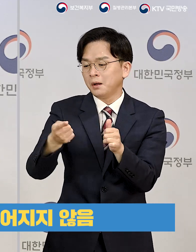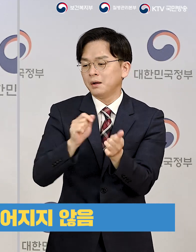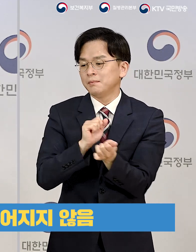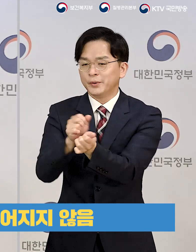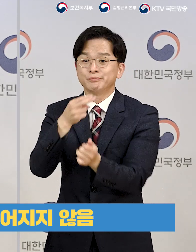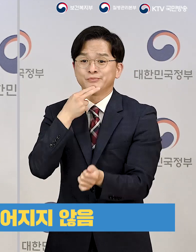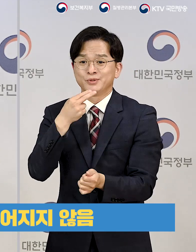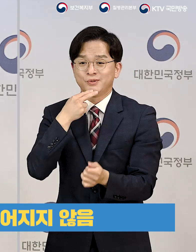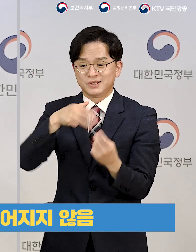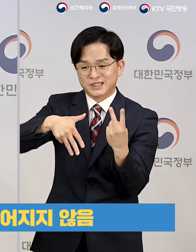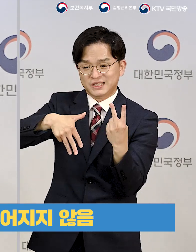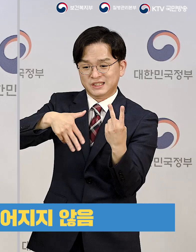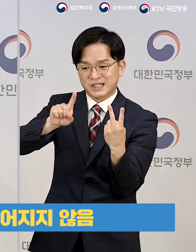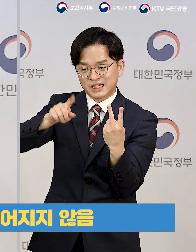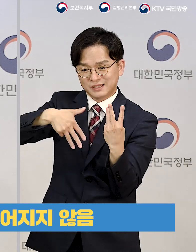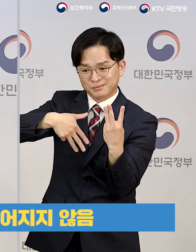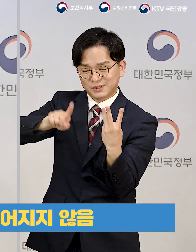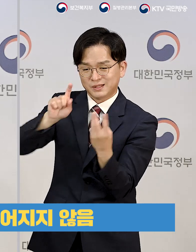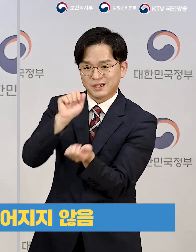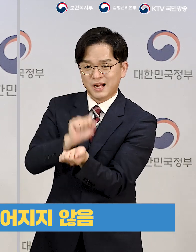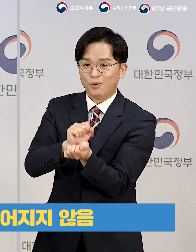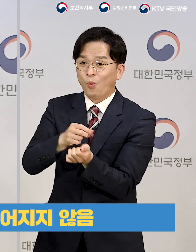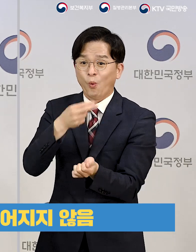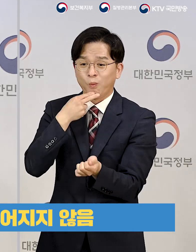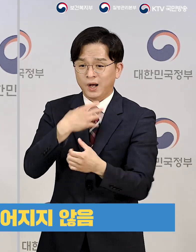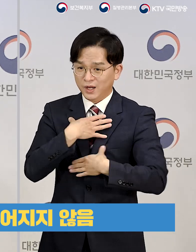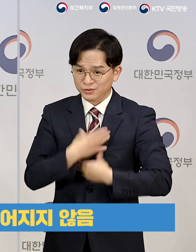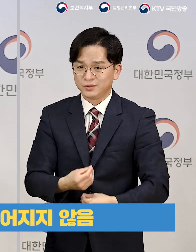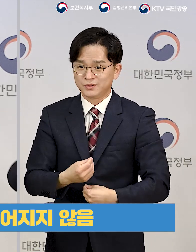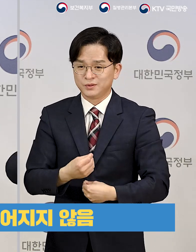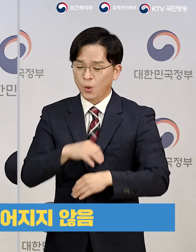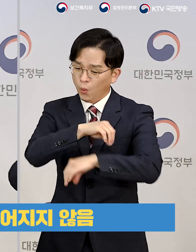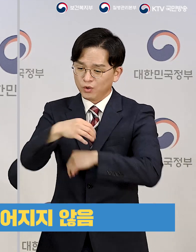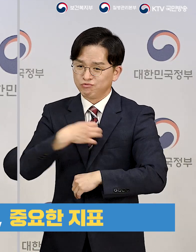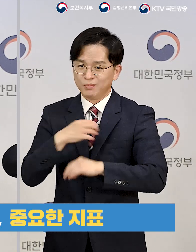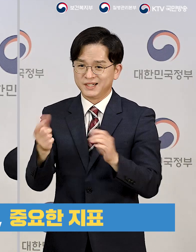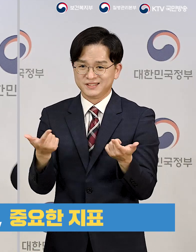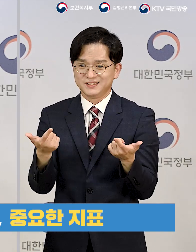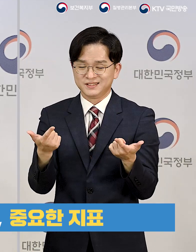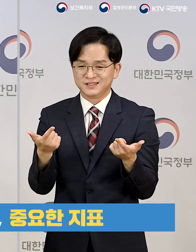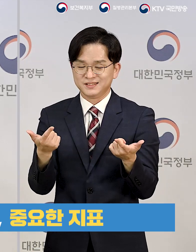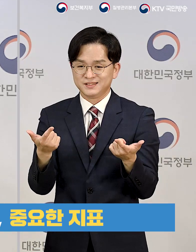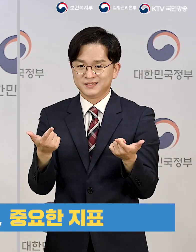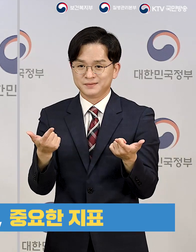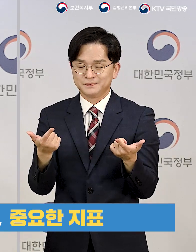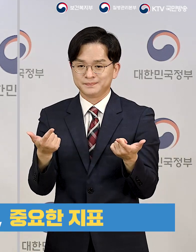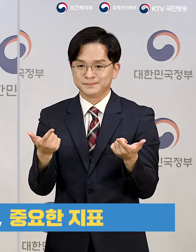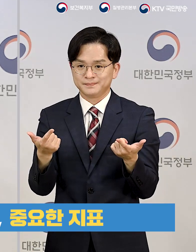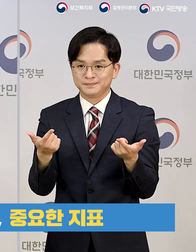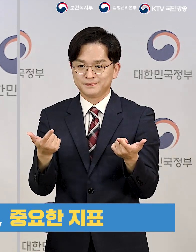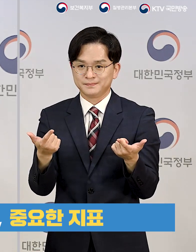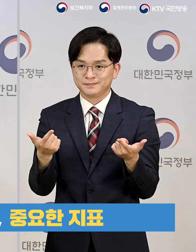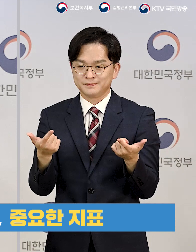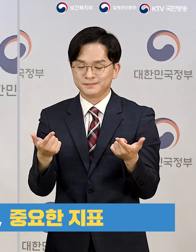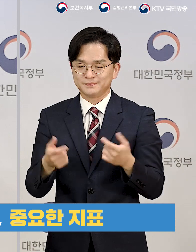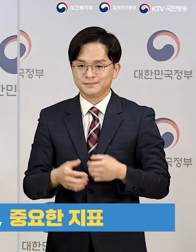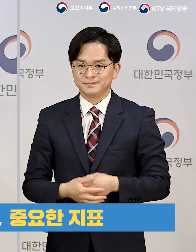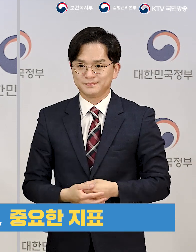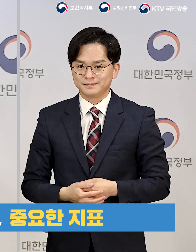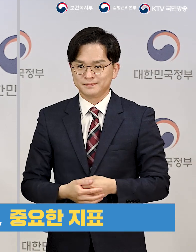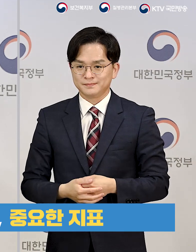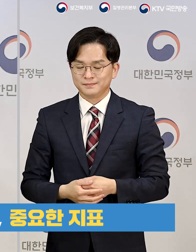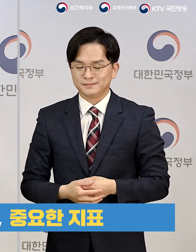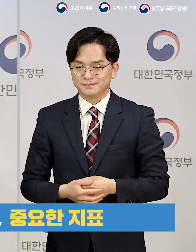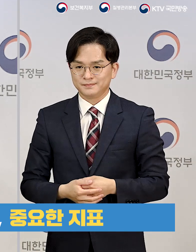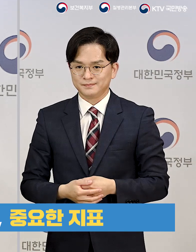않는 그런 특성을 가지고 있습니다. 그래서 방역당국으로서는 그 확산의